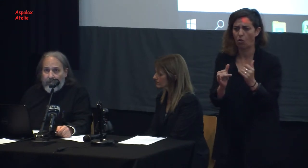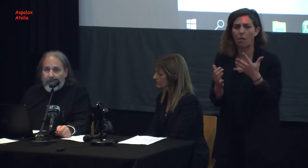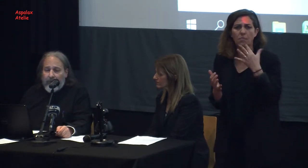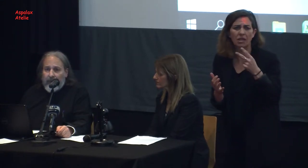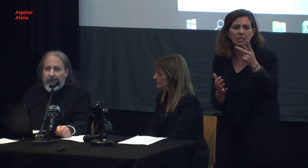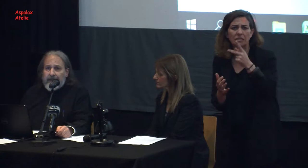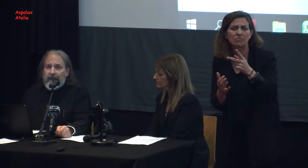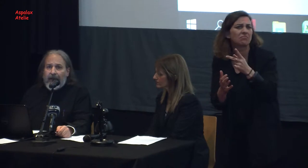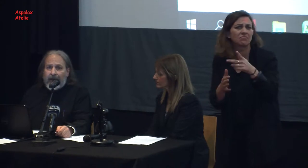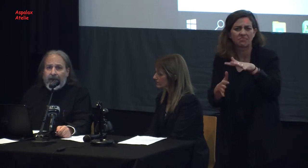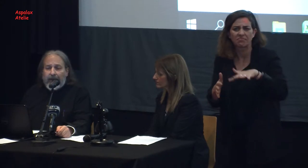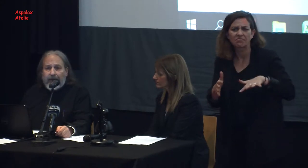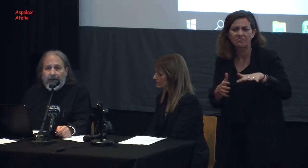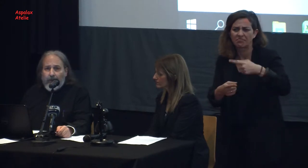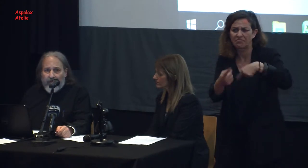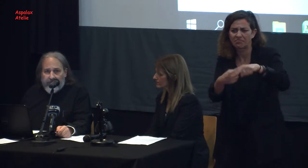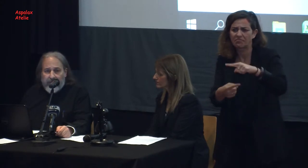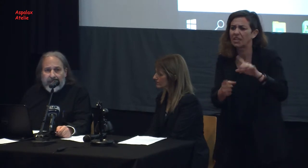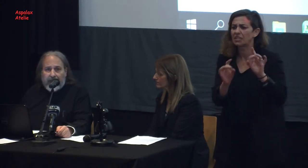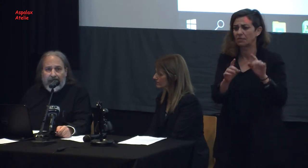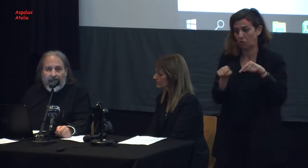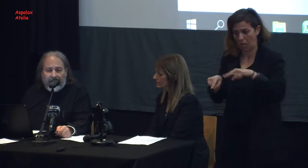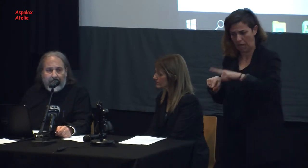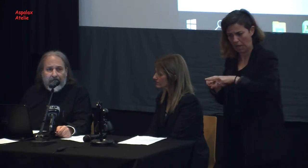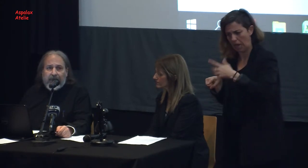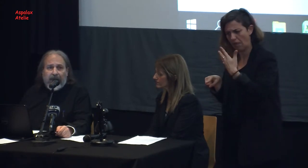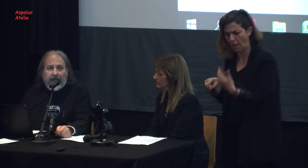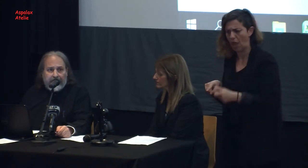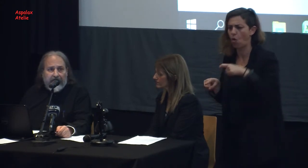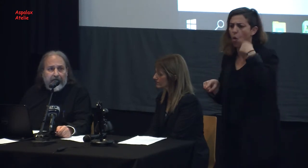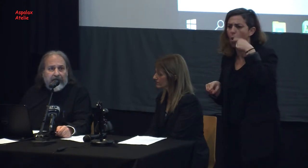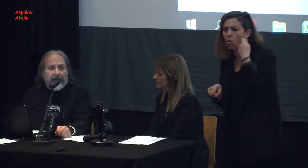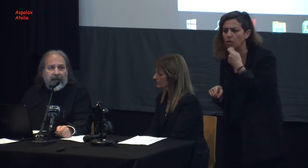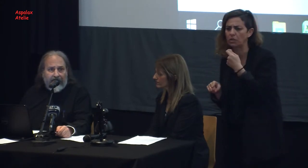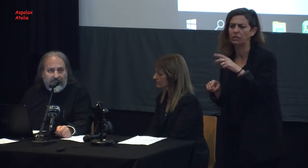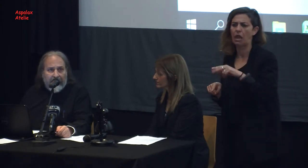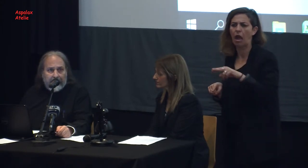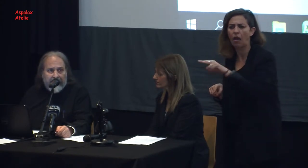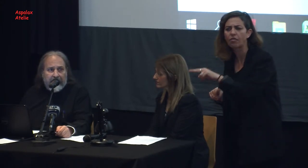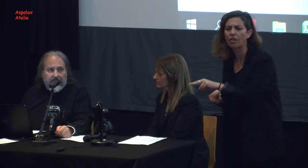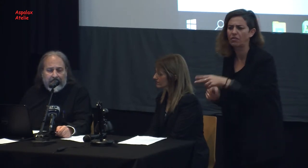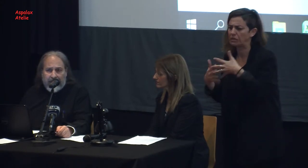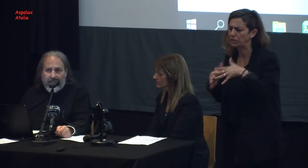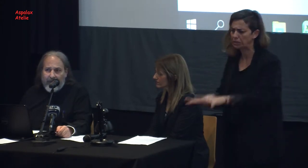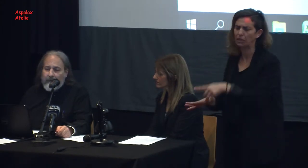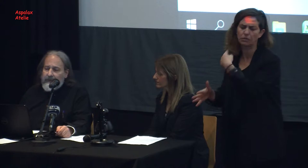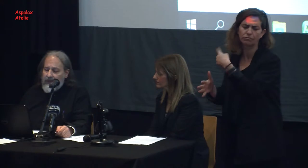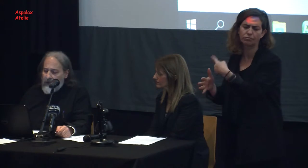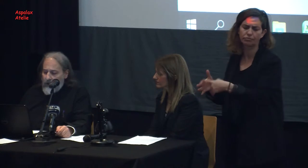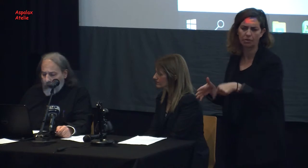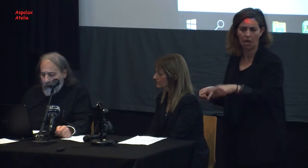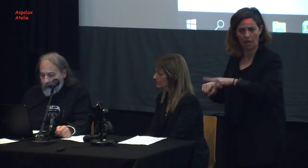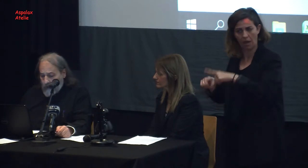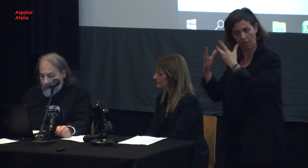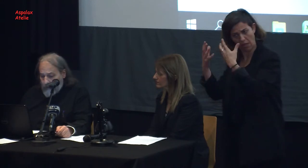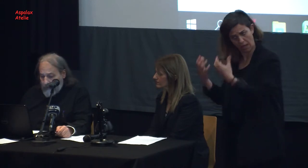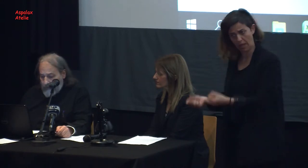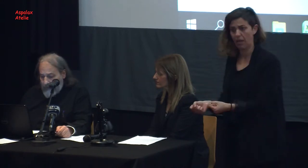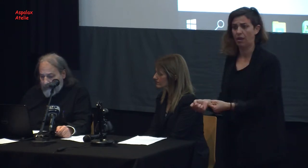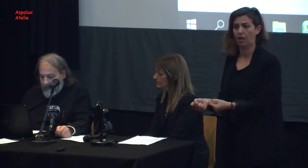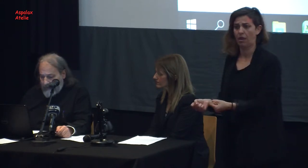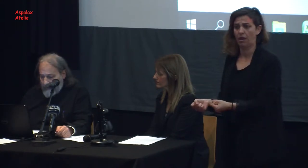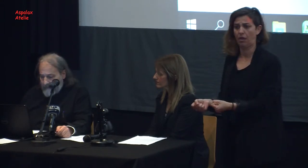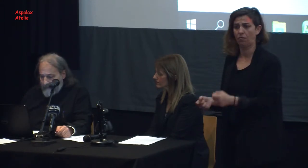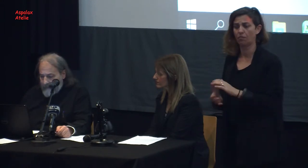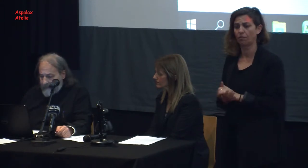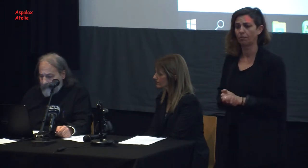ιστό. Στην Ελλάδα ήταν οι γονείς μας, τα αδέλφια μας, τα νύψια μας, τα ξαδέλφια μας, όλος ο κόσμος τον